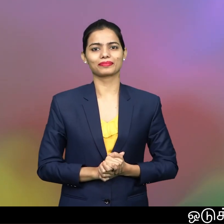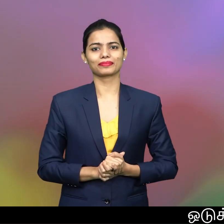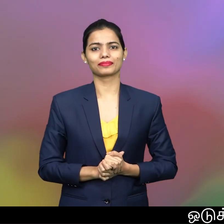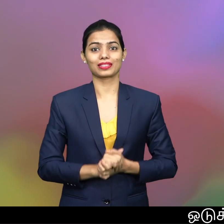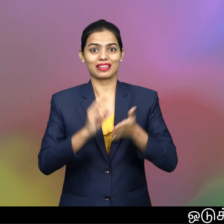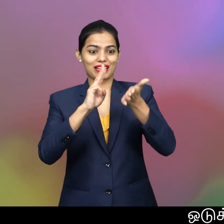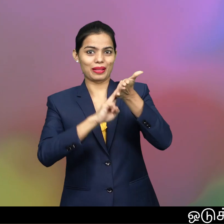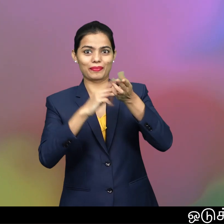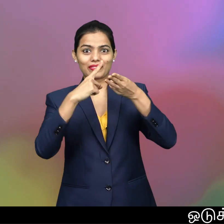ஒடுக்கற் பிரிவு,